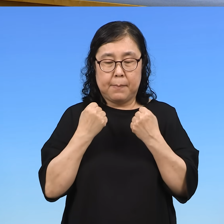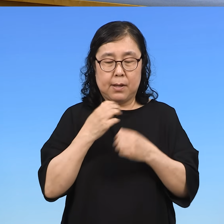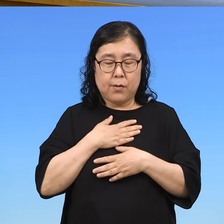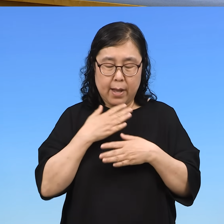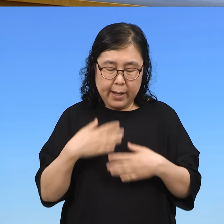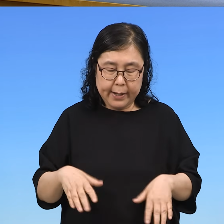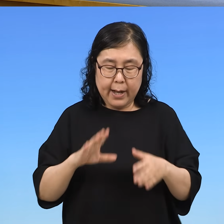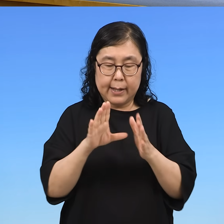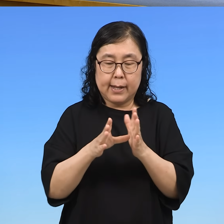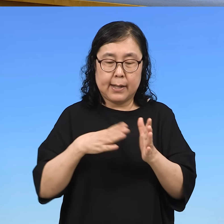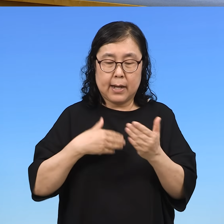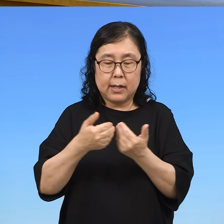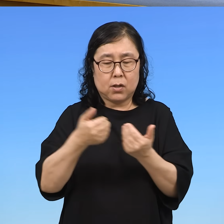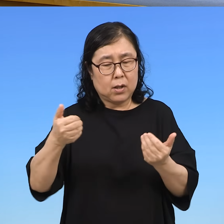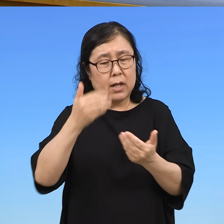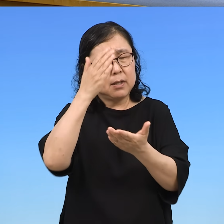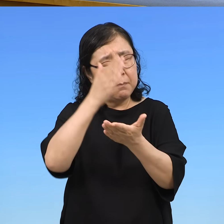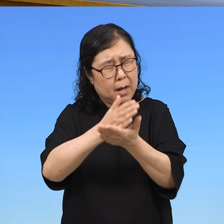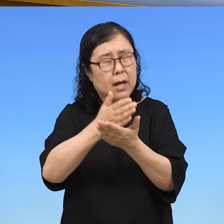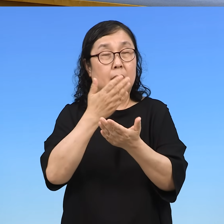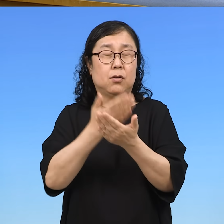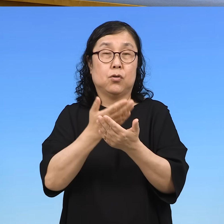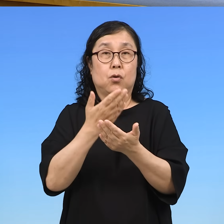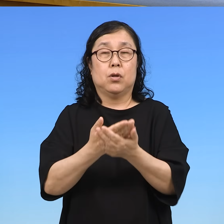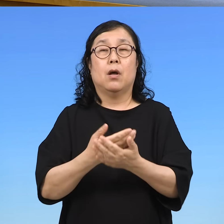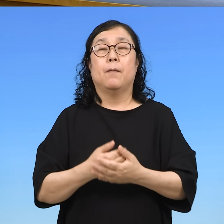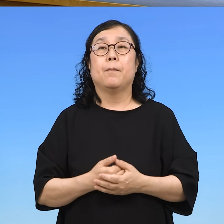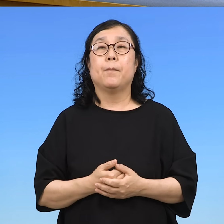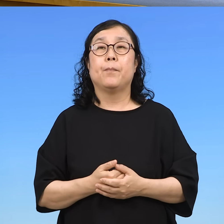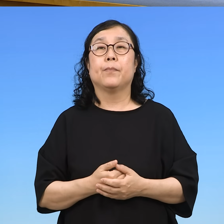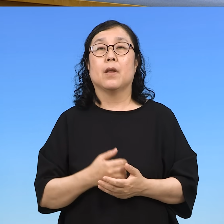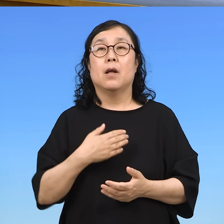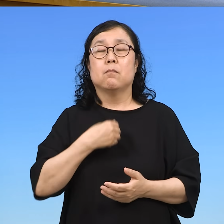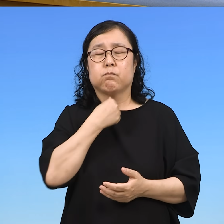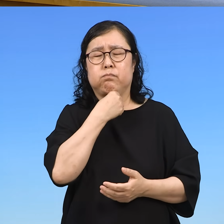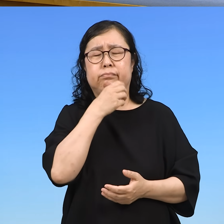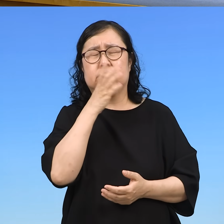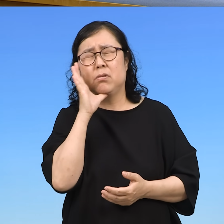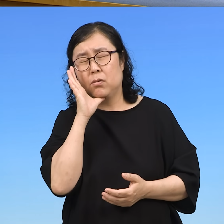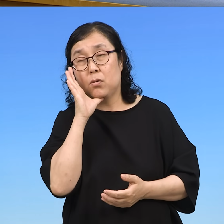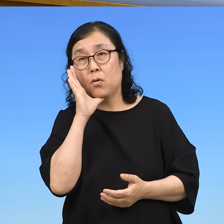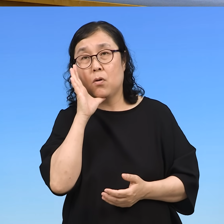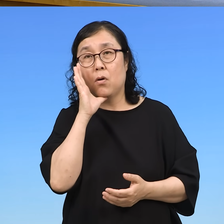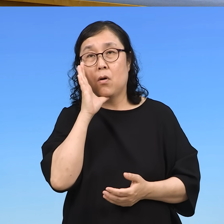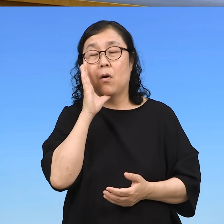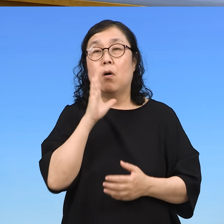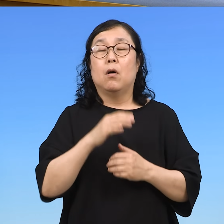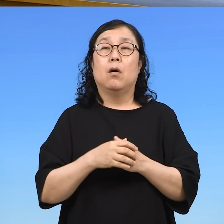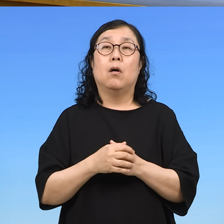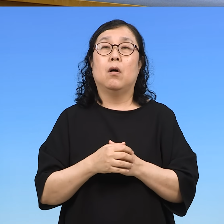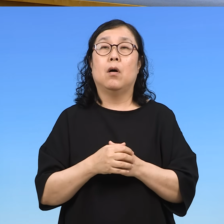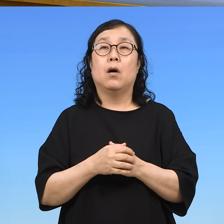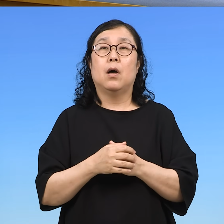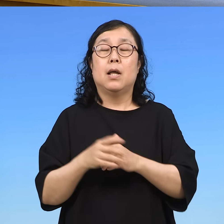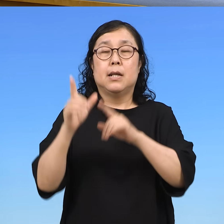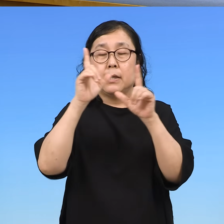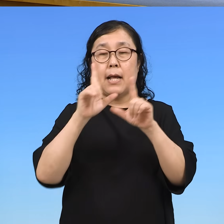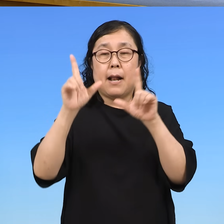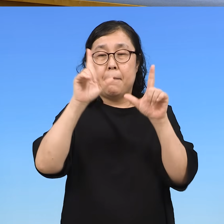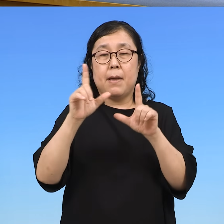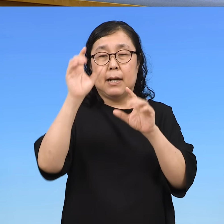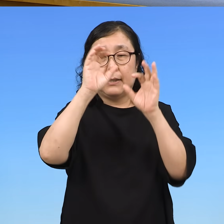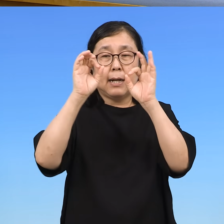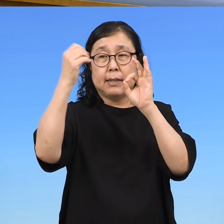힘이 쇠약할 때에 나를 떠나지 마소서. 여기 보면은요, 나이 들어갈수록 연세가 드시면 드실수록